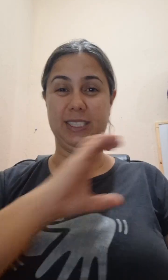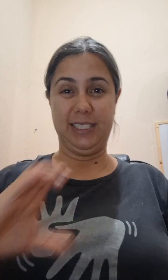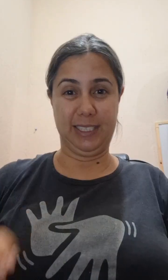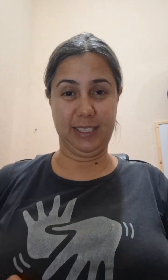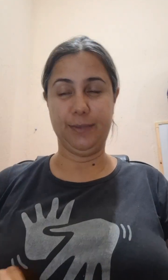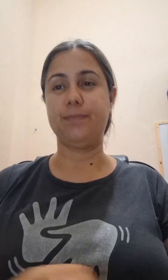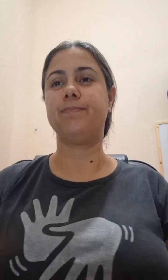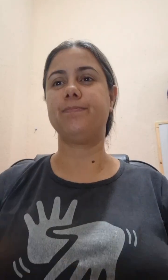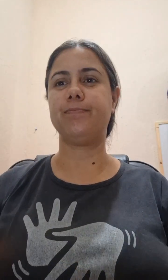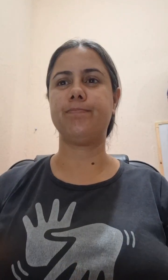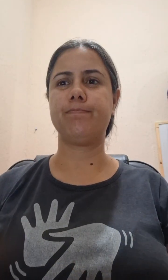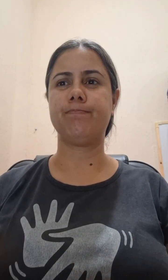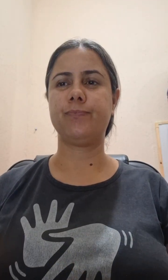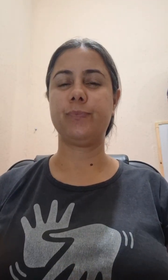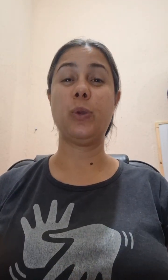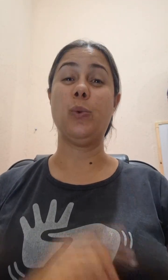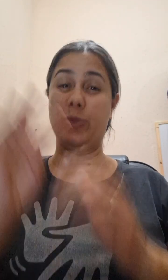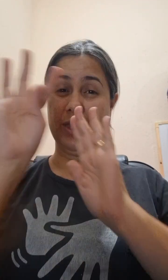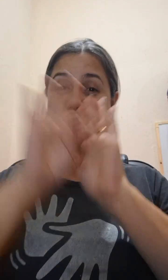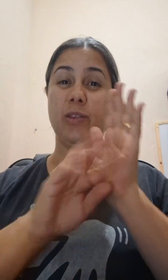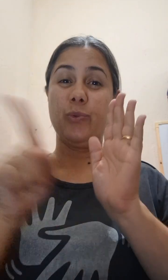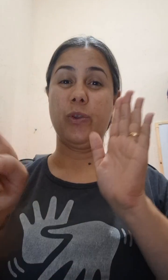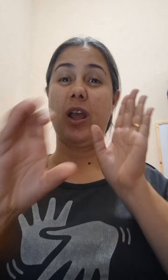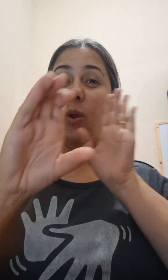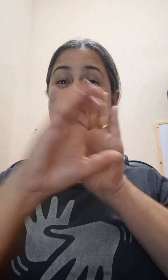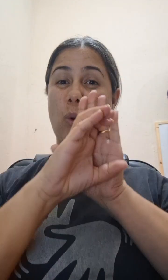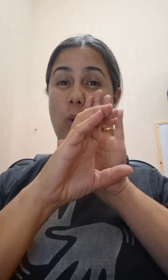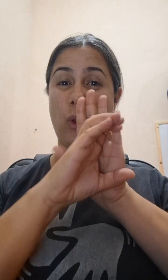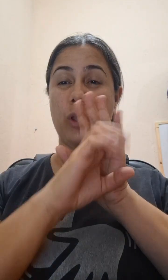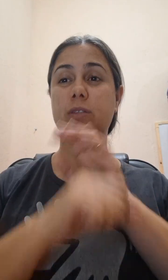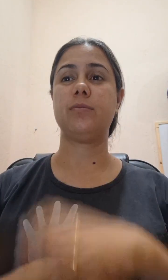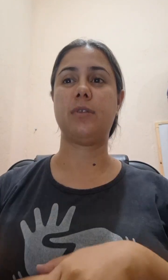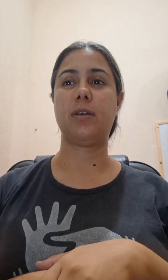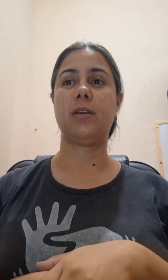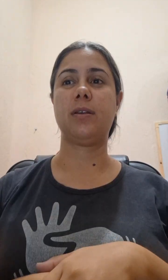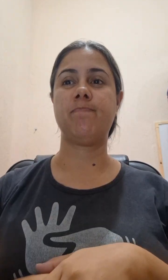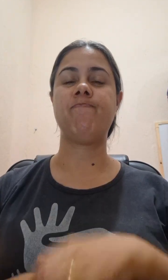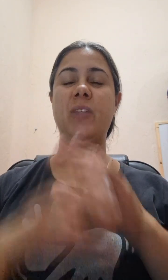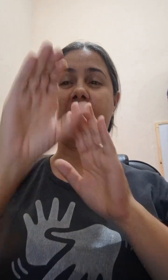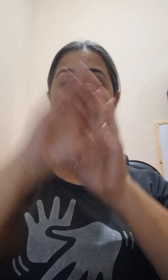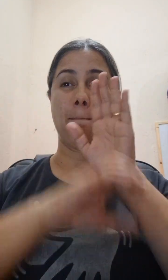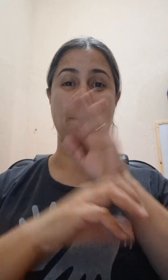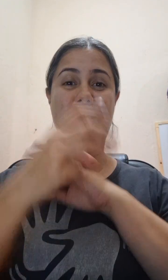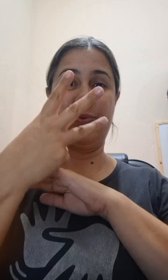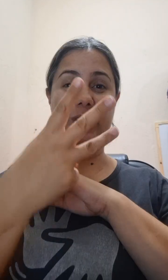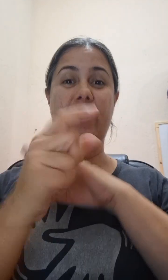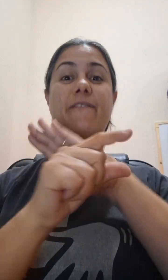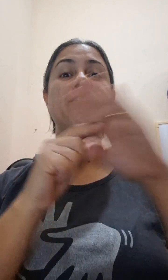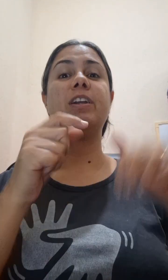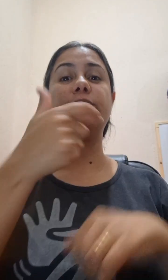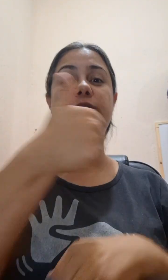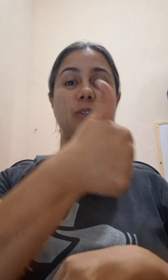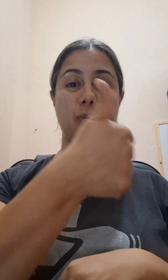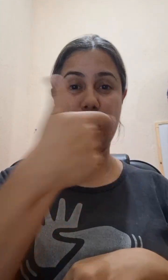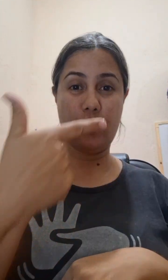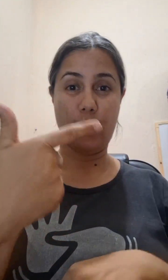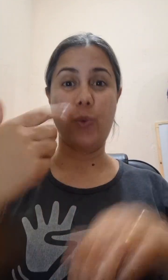de Cristo. O texto está lá em Colossenses, capítulo 3, versículo de